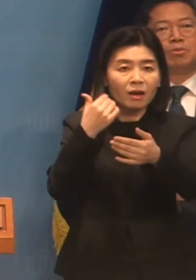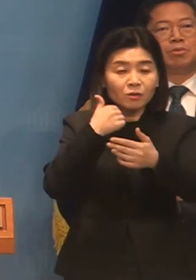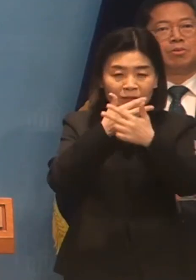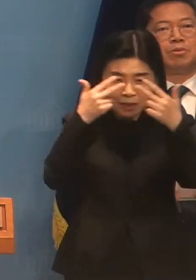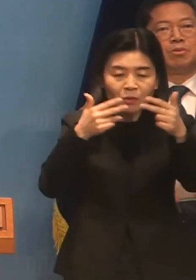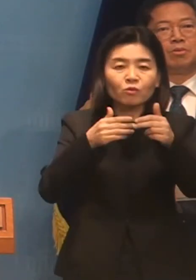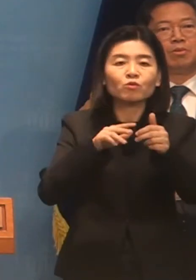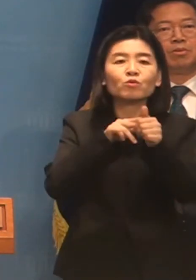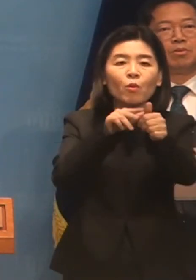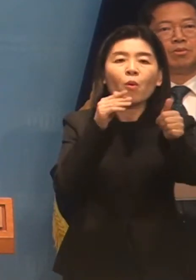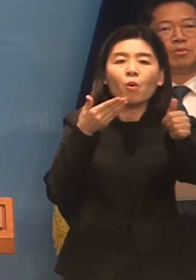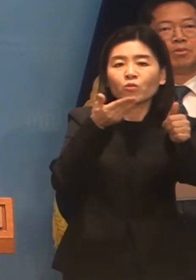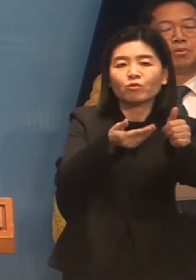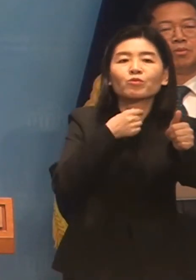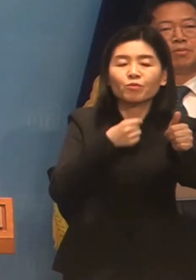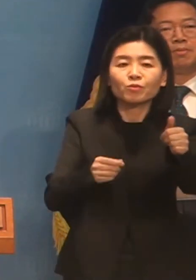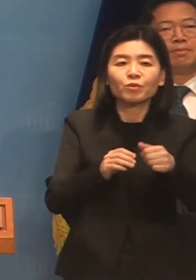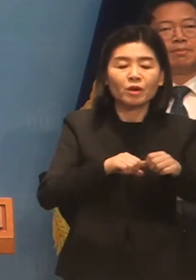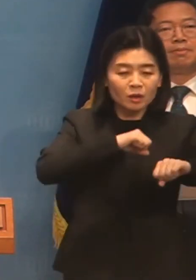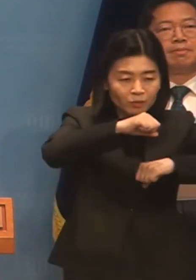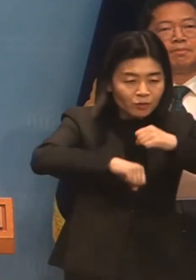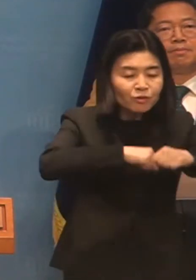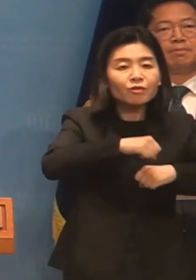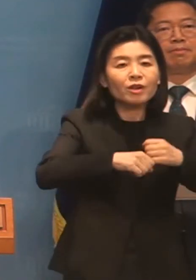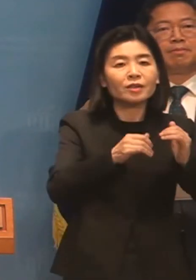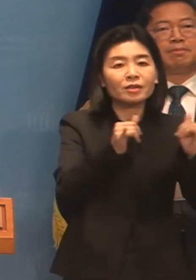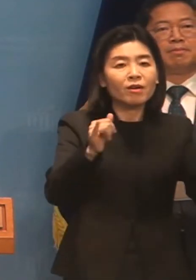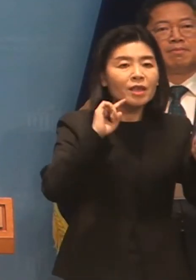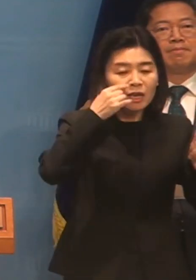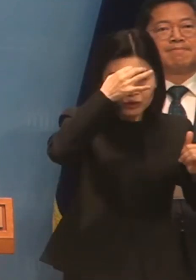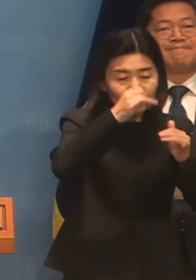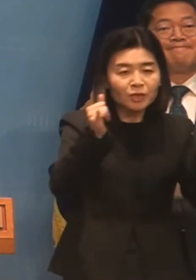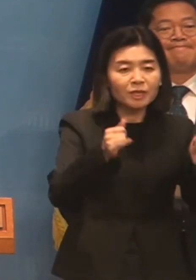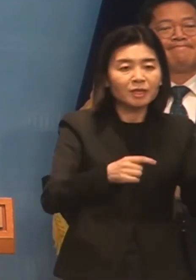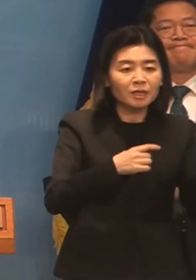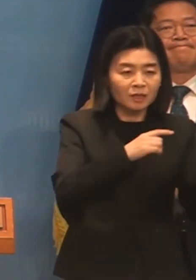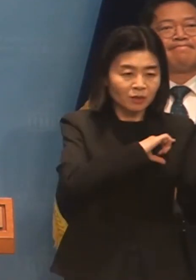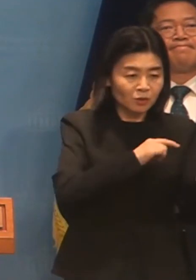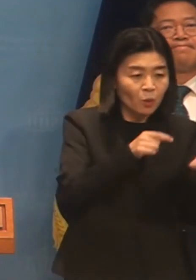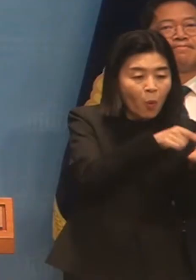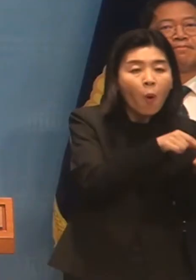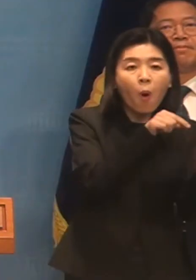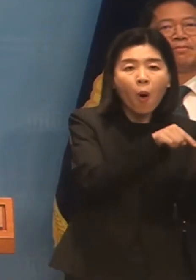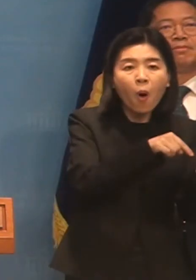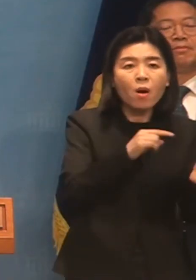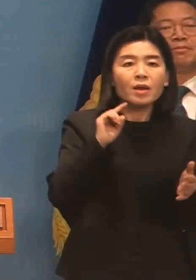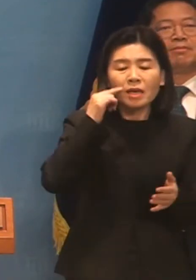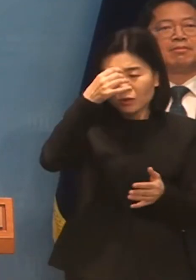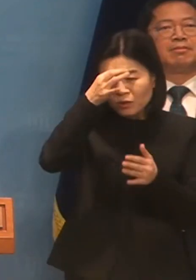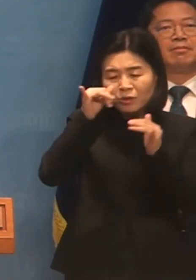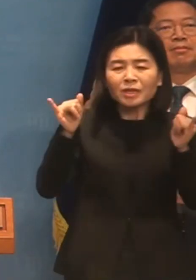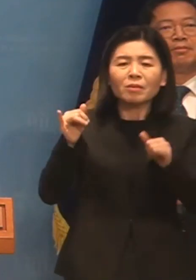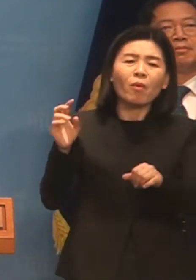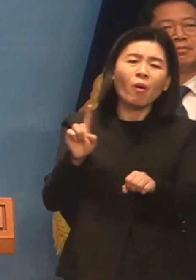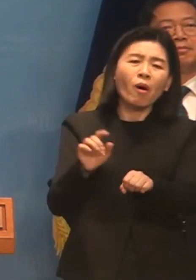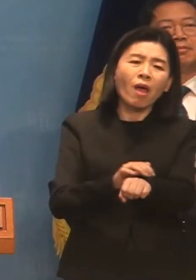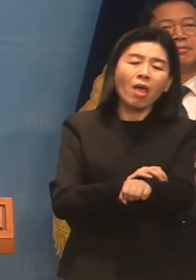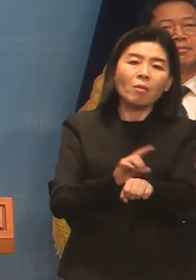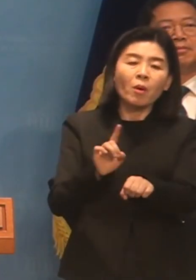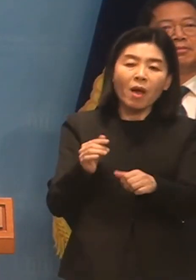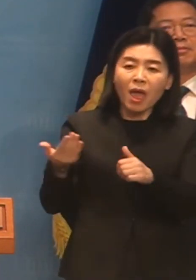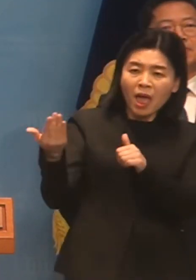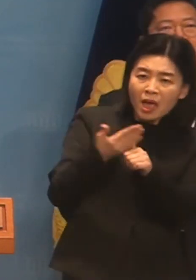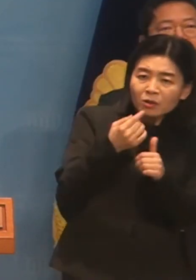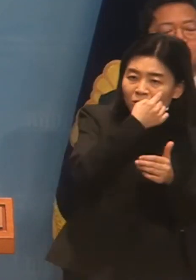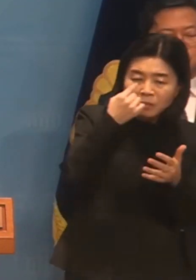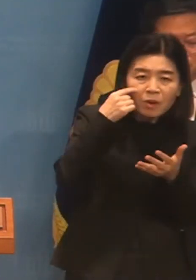전달하려 합니다. 프리랜서 예술인 등록증 신설은 예술인들을 오랫동안 귀찮게 해왔던 해촉 증명서